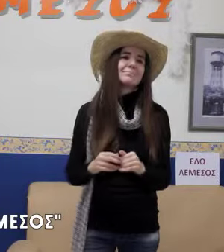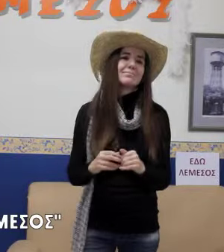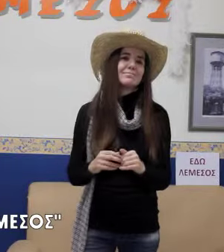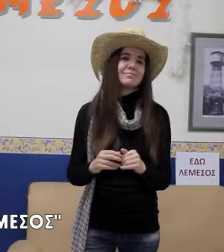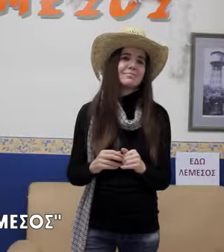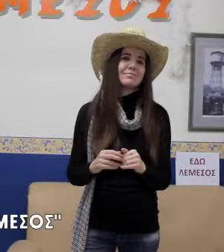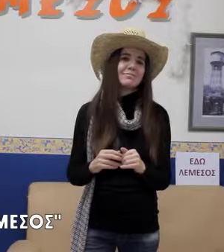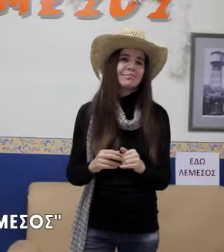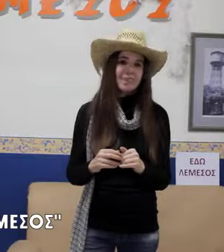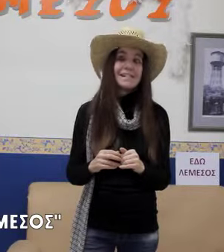στις συνοικίες